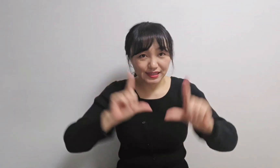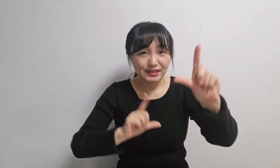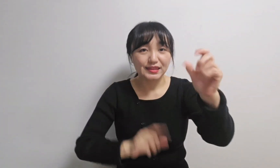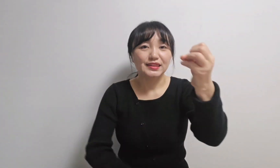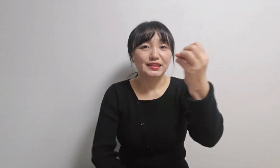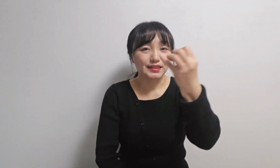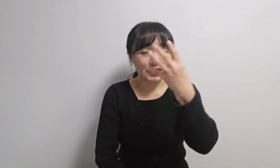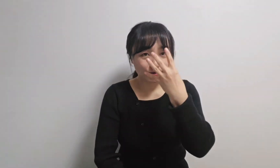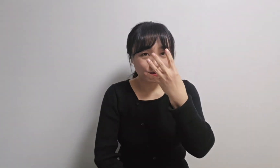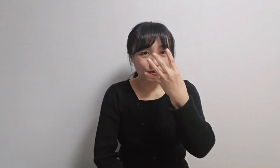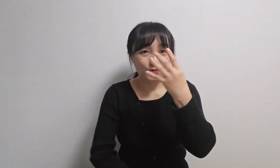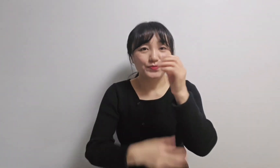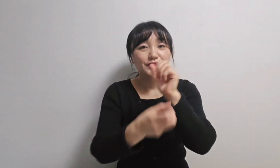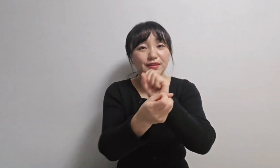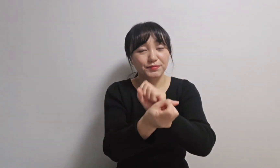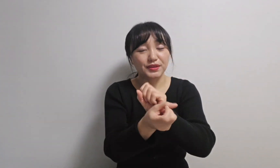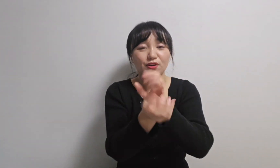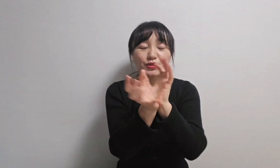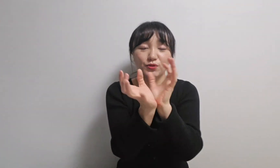생긴 대로 피어도.